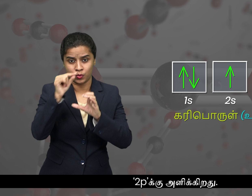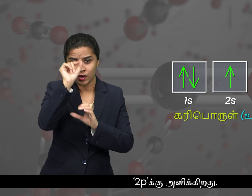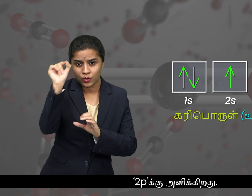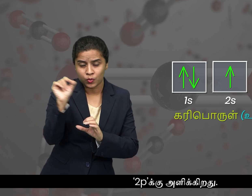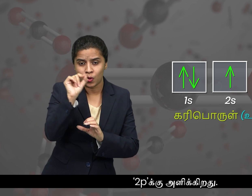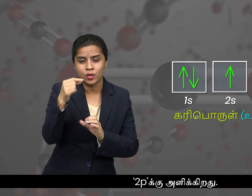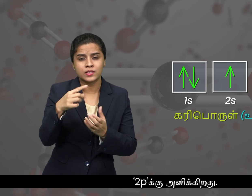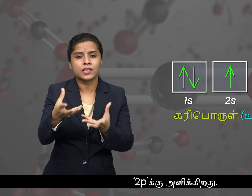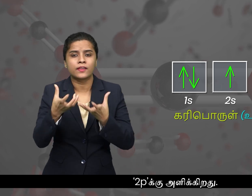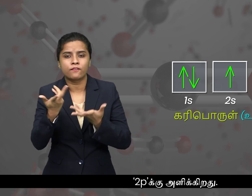அளிக்கிறது.